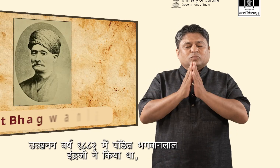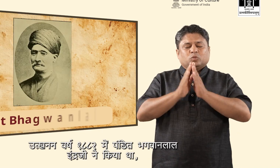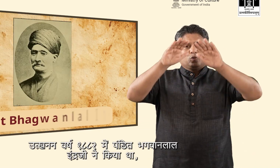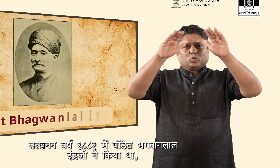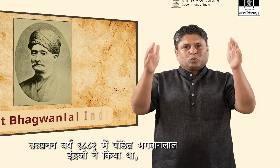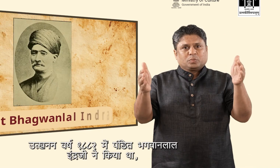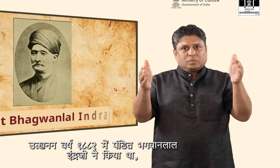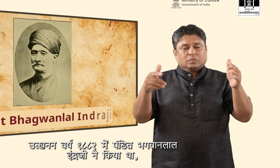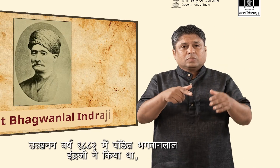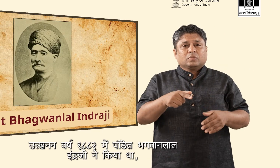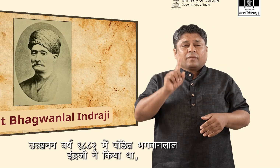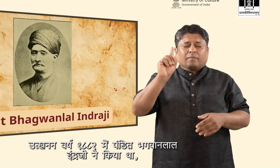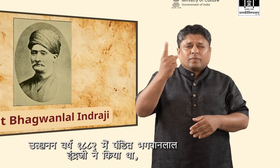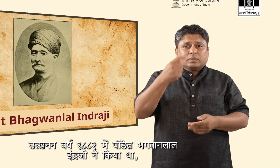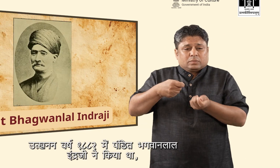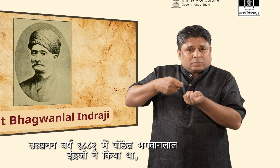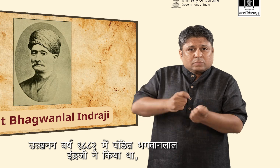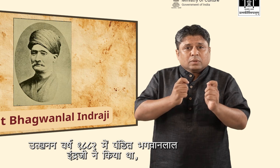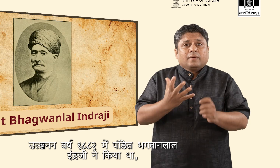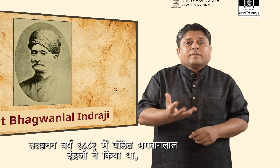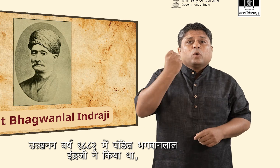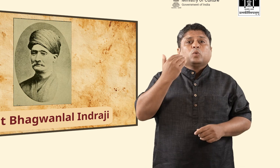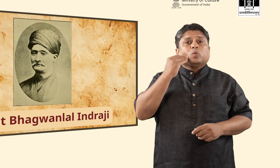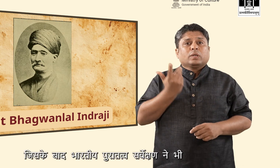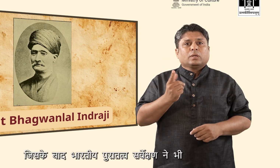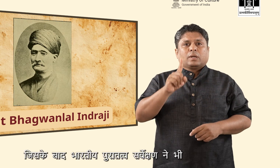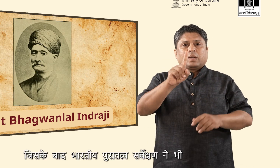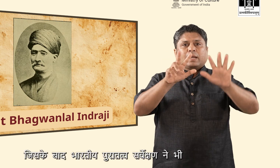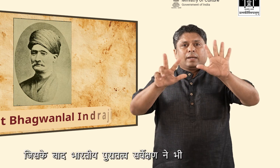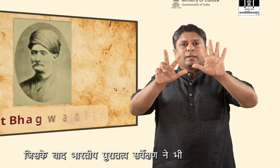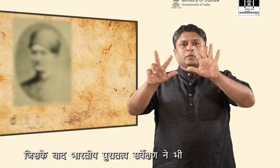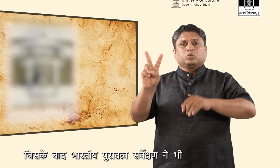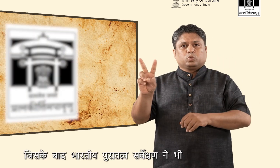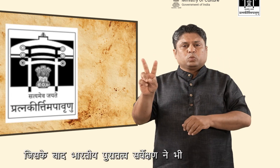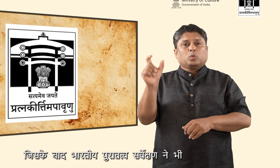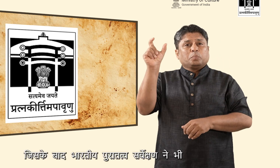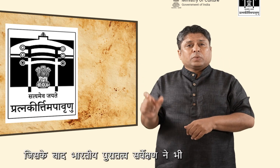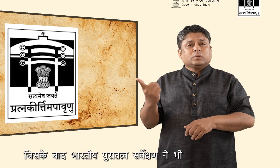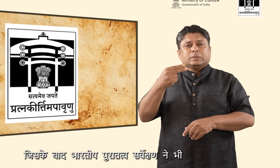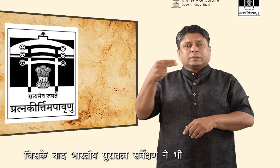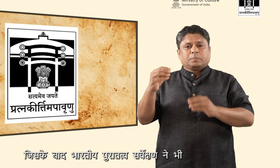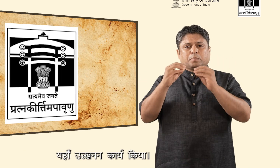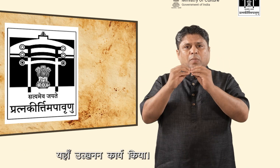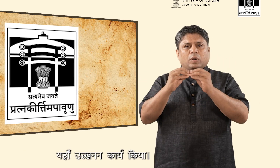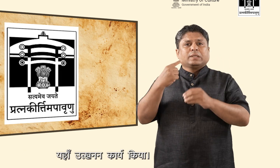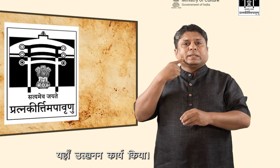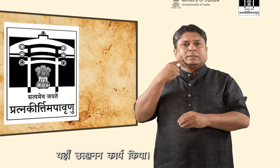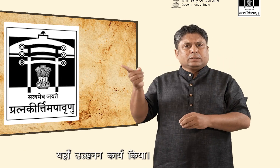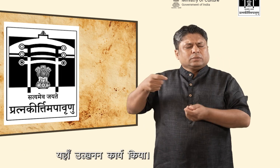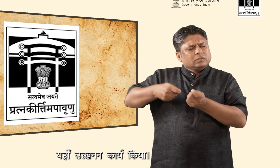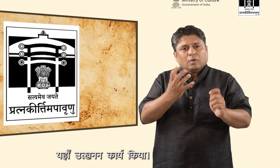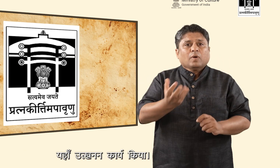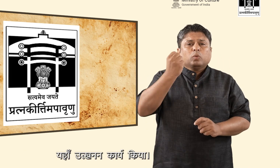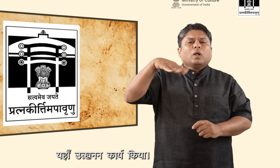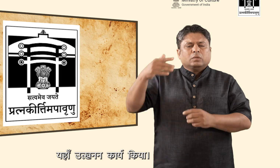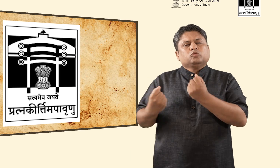वर्ष 1882 में पंडित भगवान लाल इंद्रजी ने किया था, जिसके बाद भारतीय पुरातत्व सर्वेक्षण ने भी यहां उत्खनन कार्य